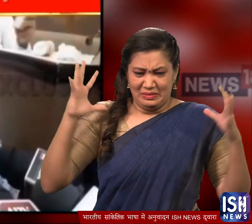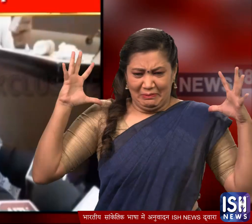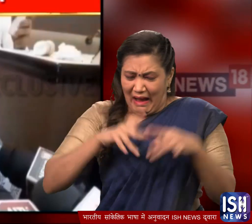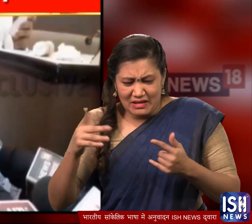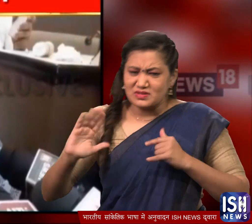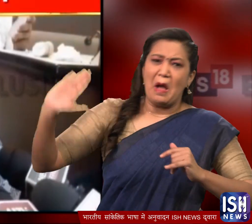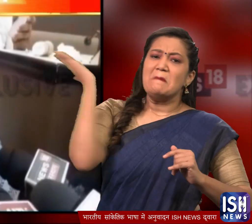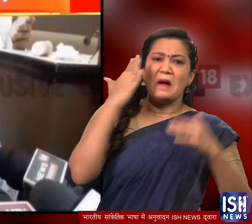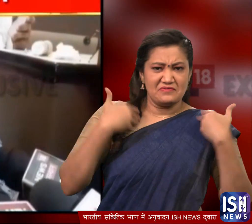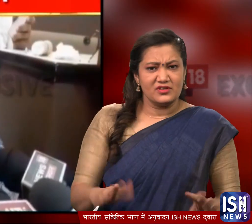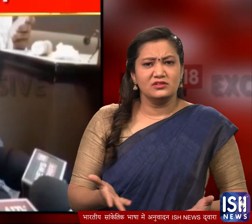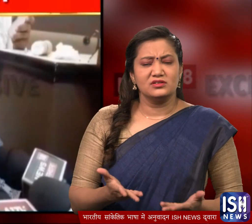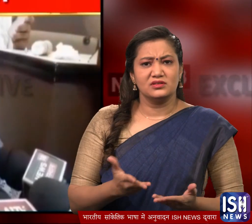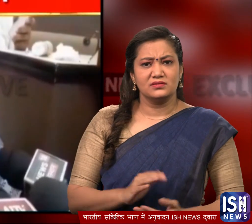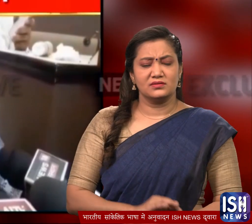दिए।